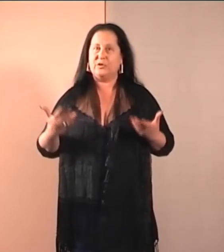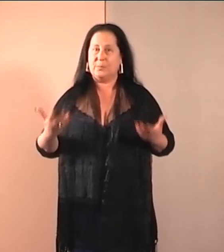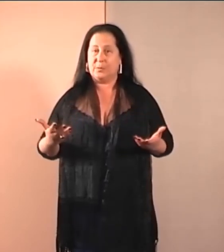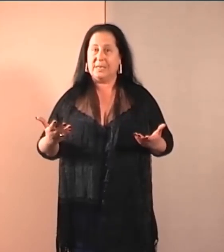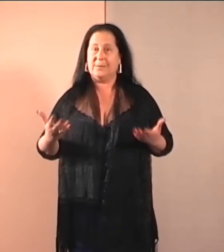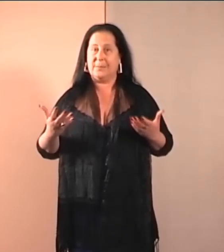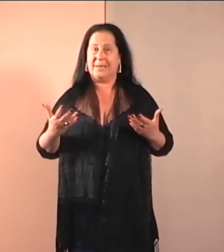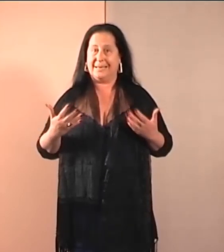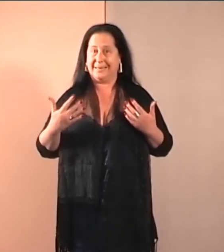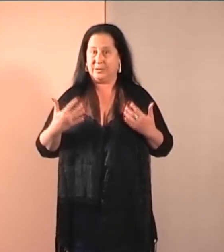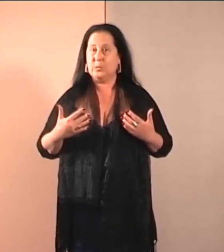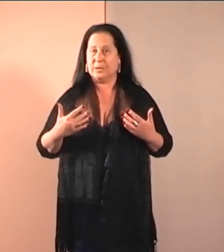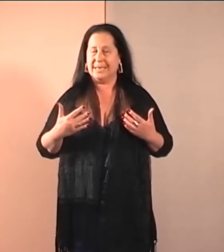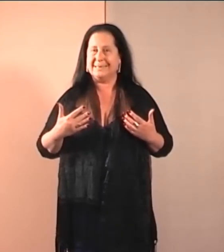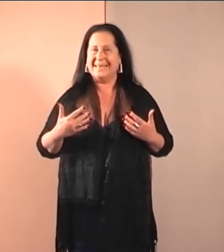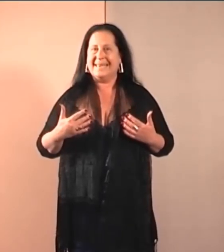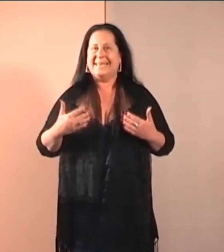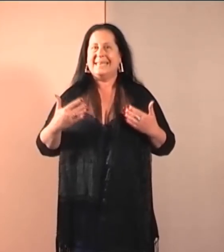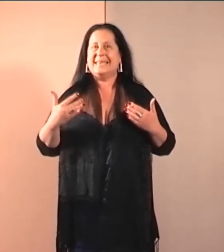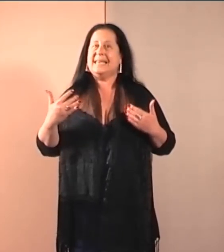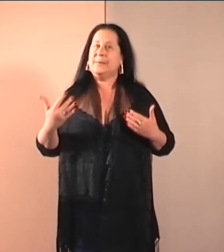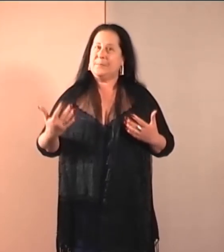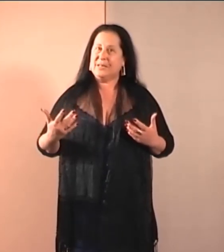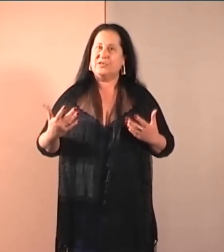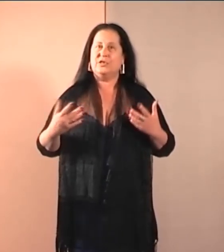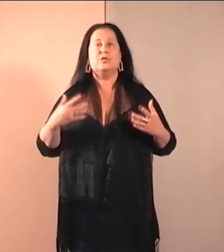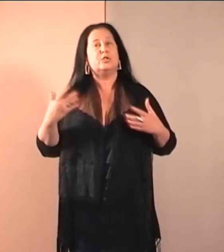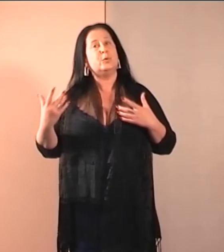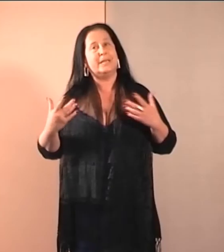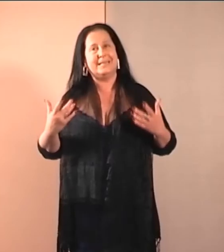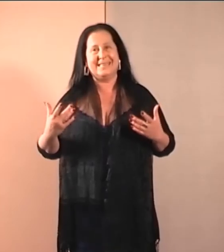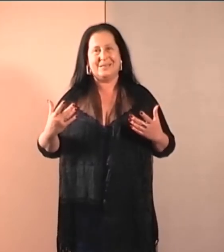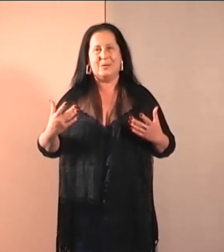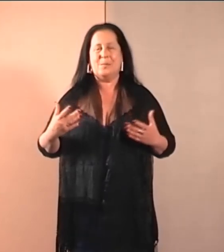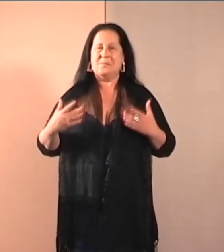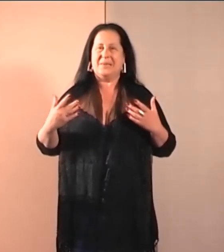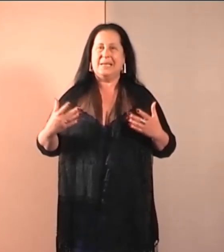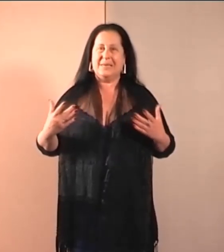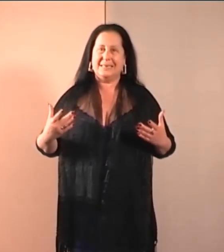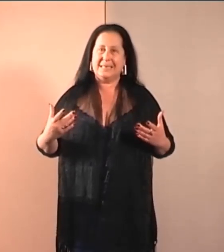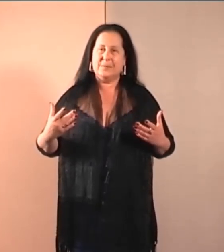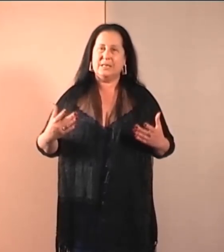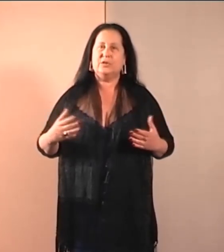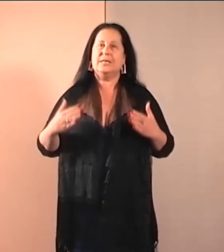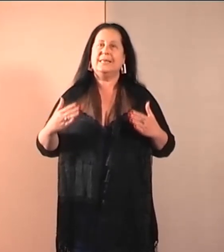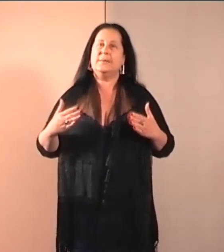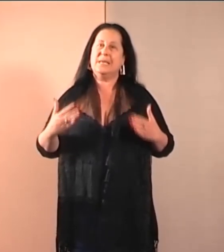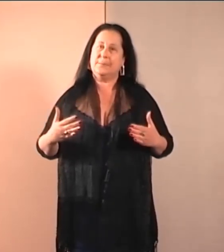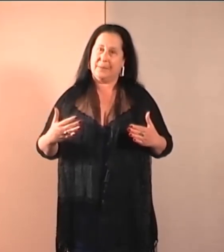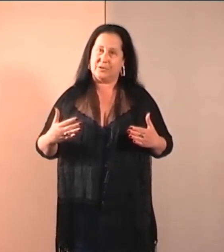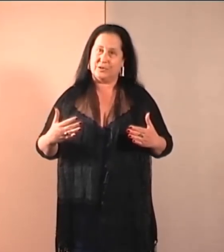disponibles para las urnas Y el precio sugerido para el mantenimiento es de 1.000 pesos